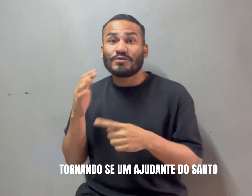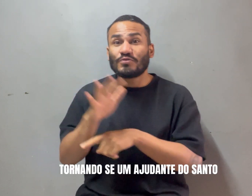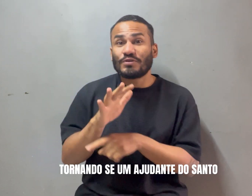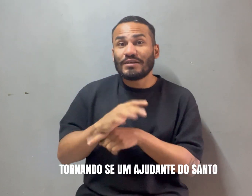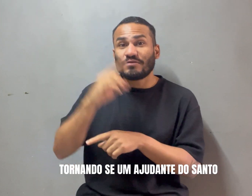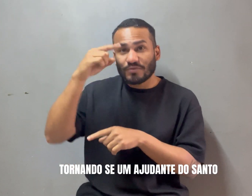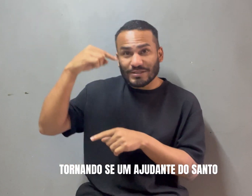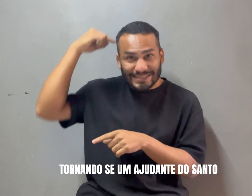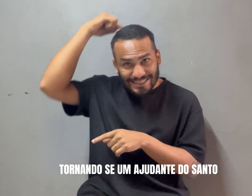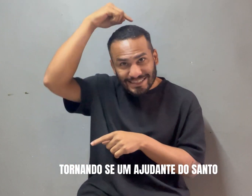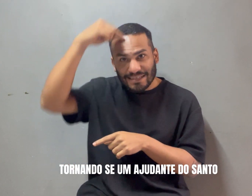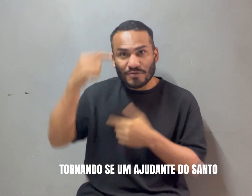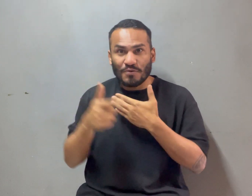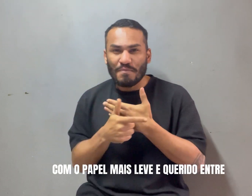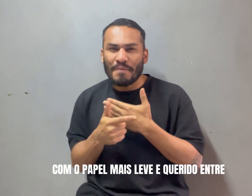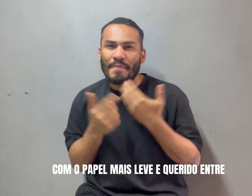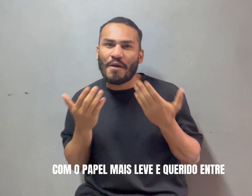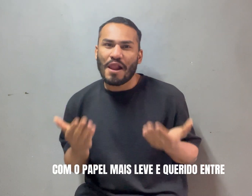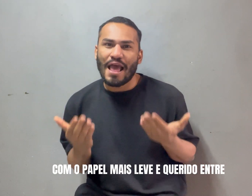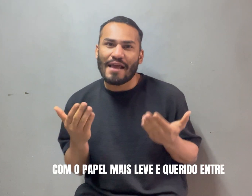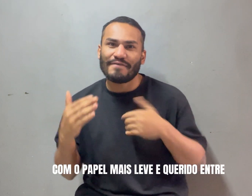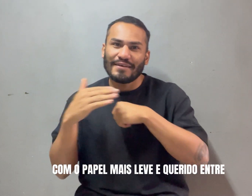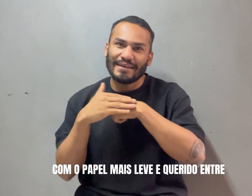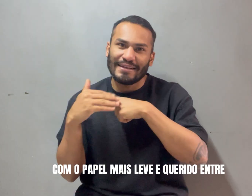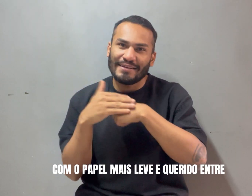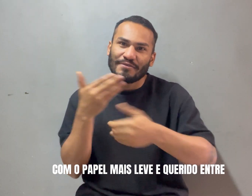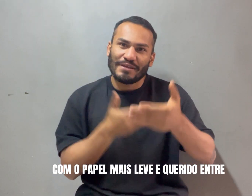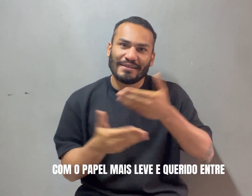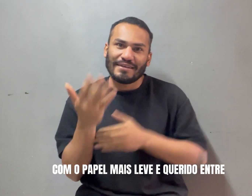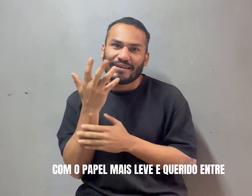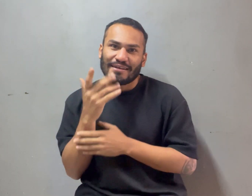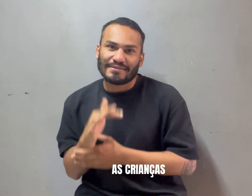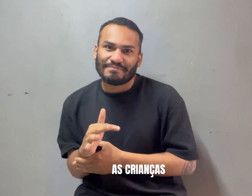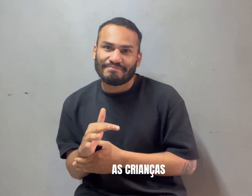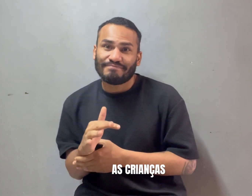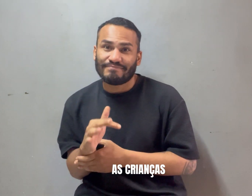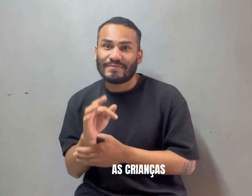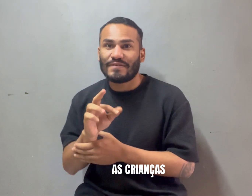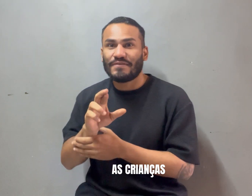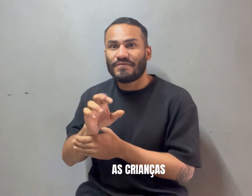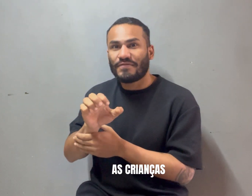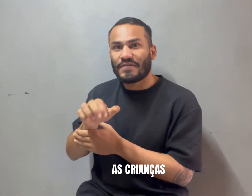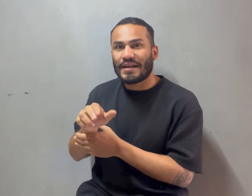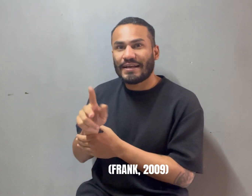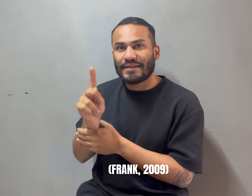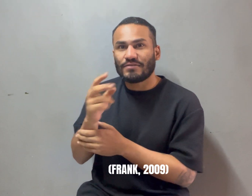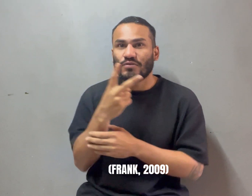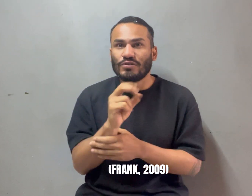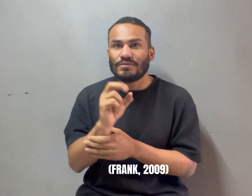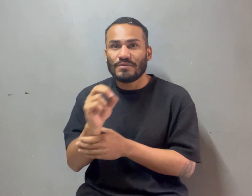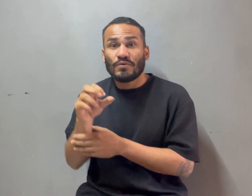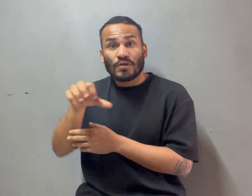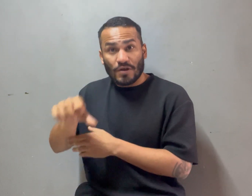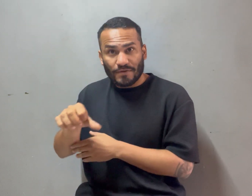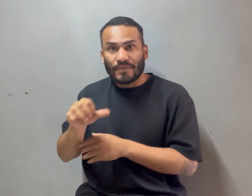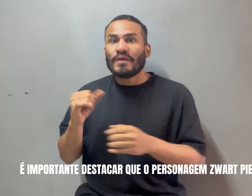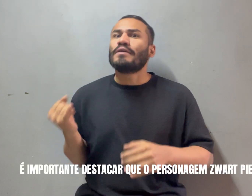tornando-se um ajudante do santo com um papel mais leve e querido entre as crianças. Frank, 2009. É